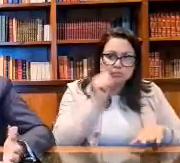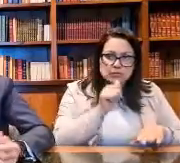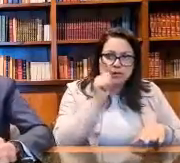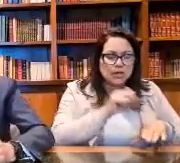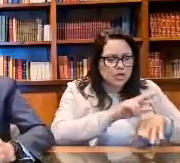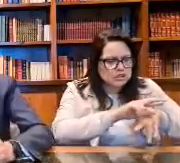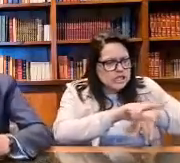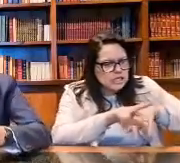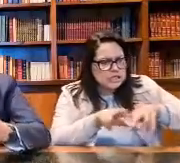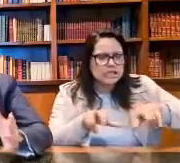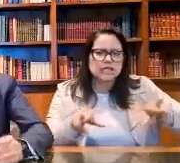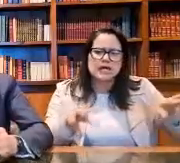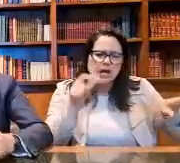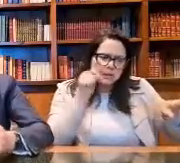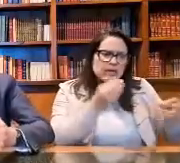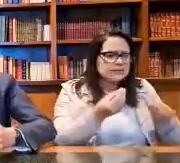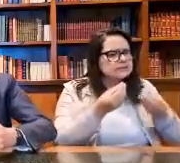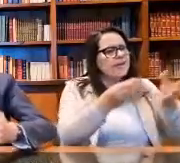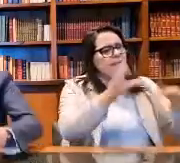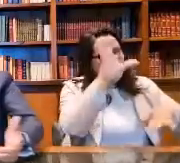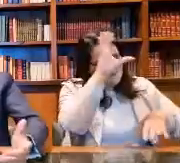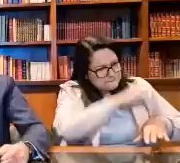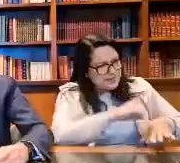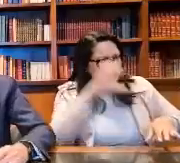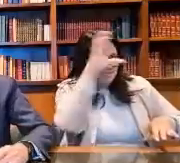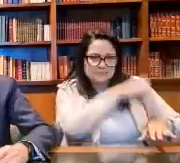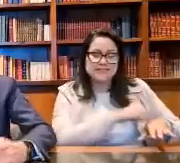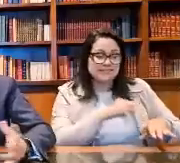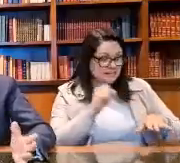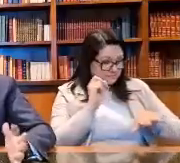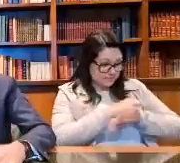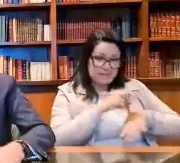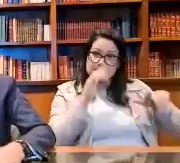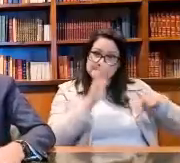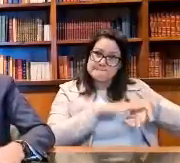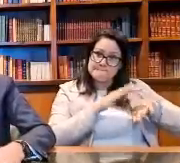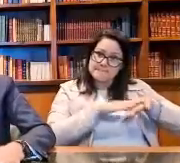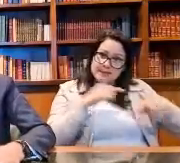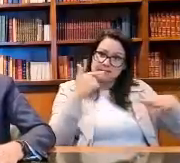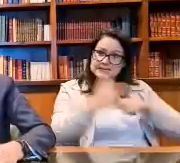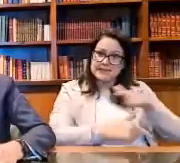de cursos, né? Para a mulher poder se reinserir no mercado, cuidar da vida dela. É trabalhar.